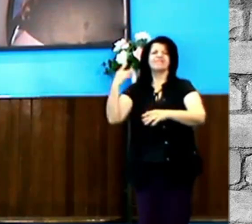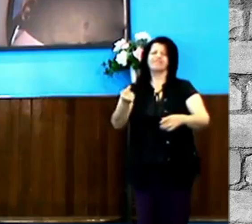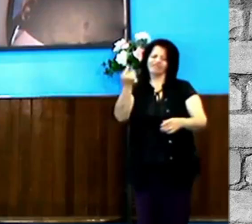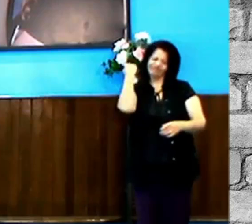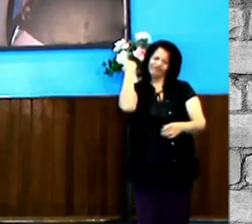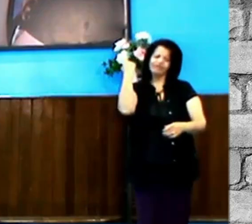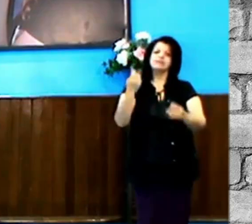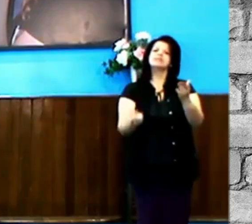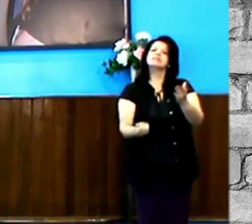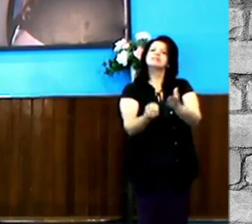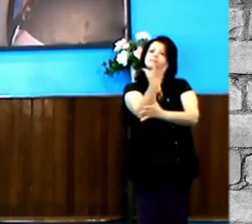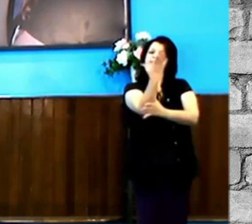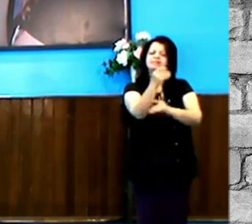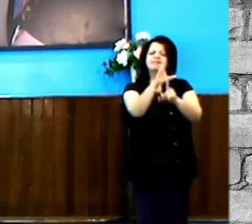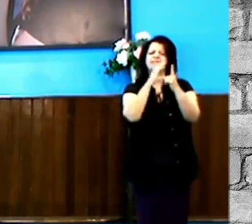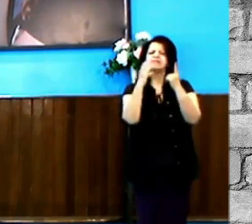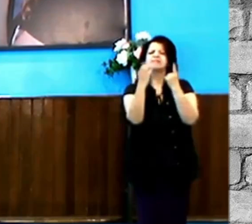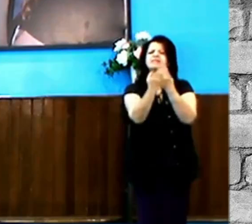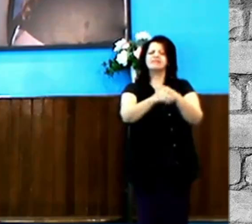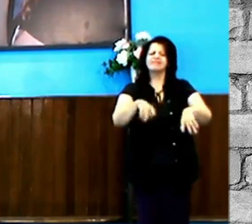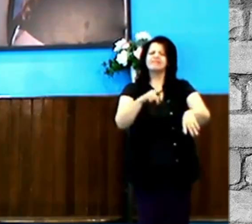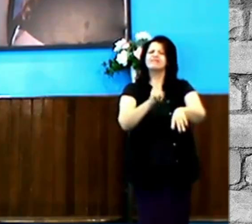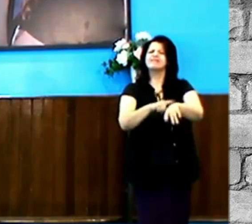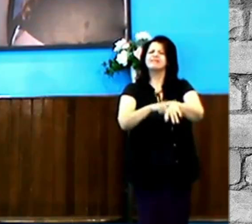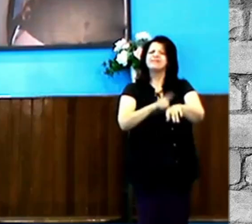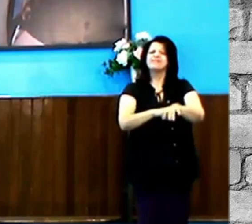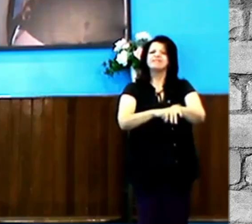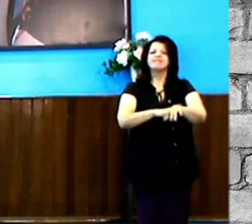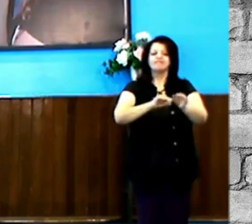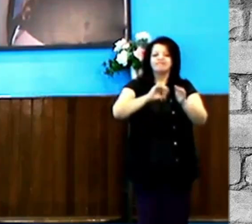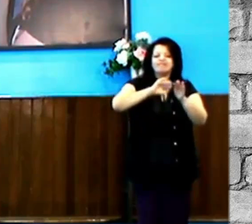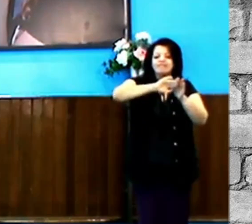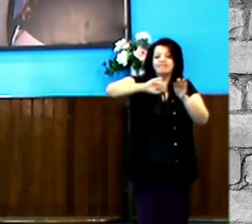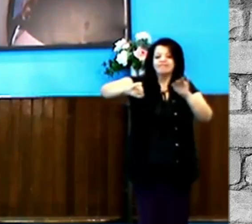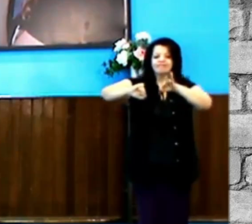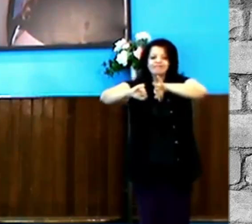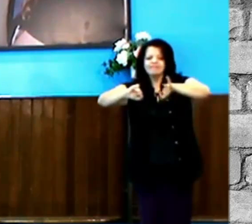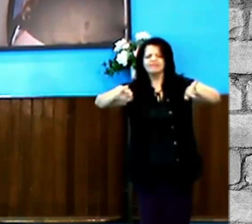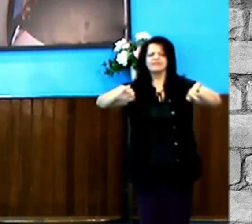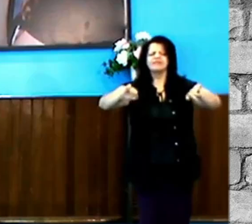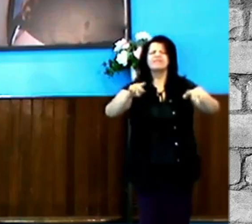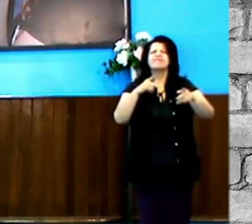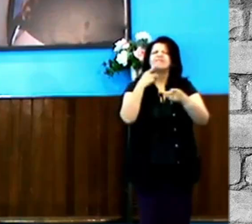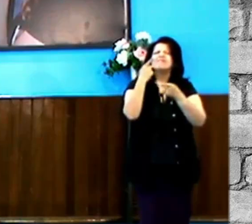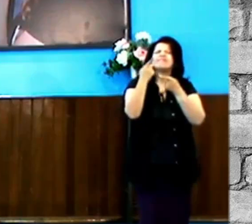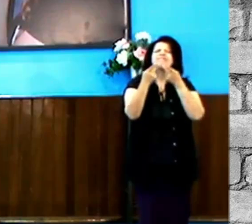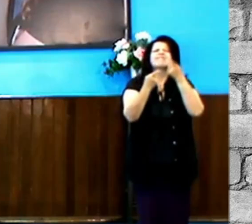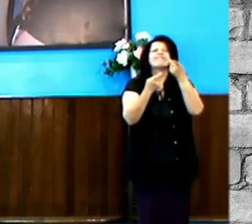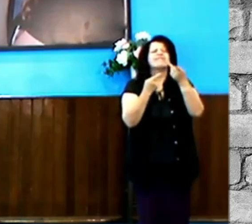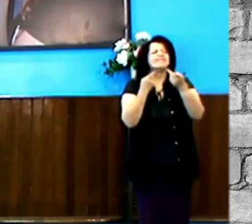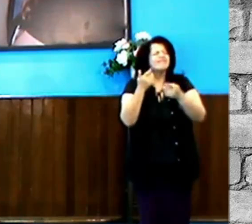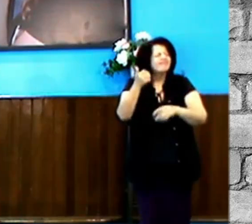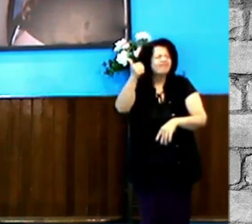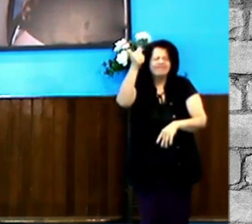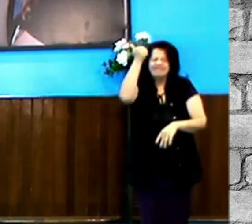muito é que nos cultos havia um momento que normalmente era separado para confissão. Era um momento de confissão que